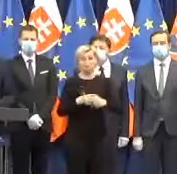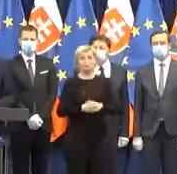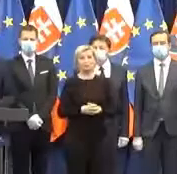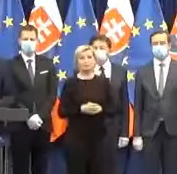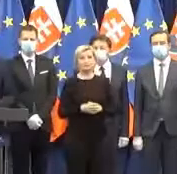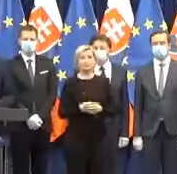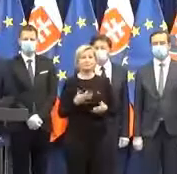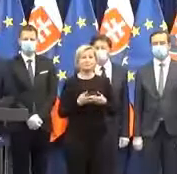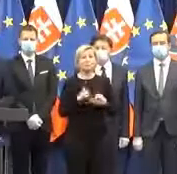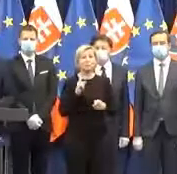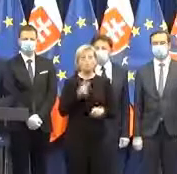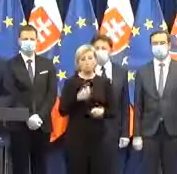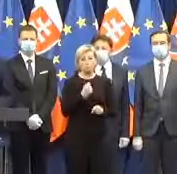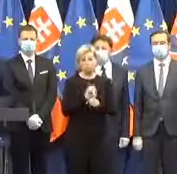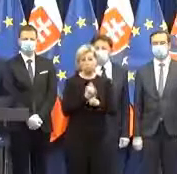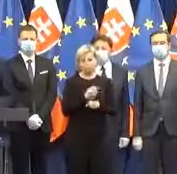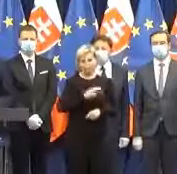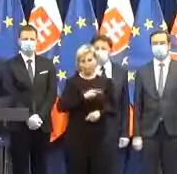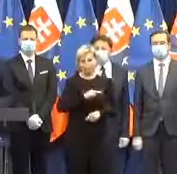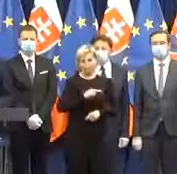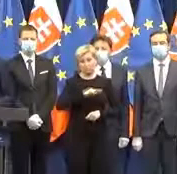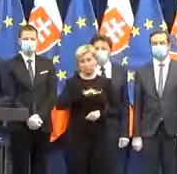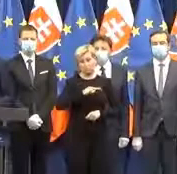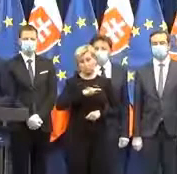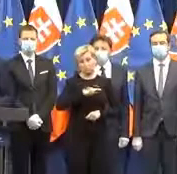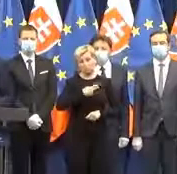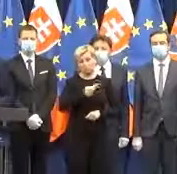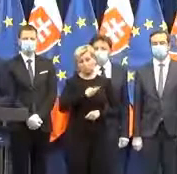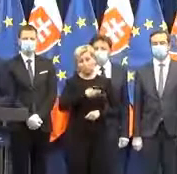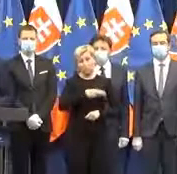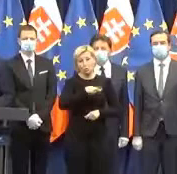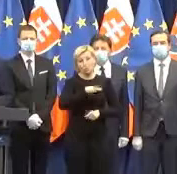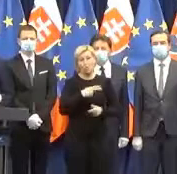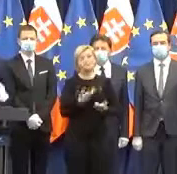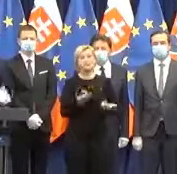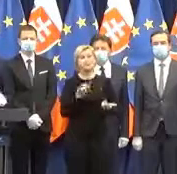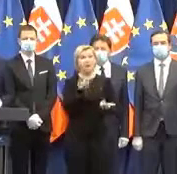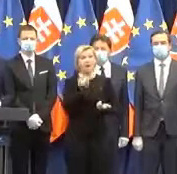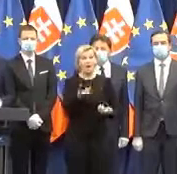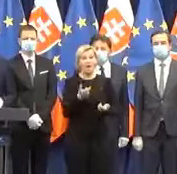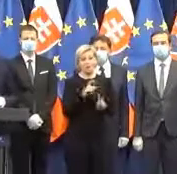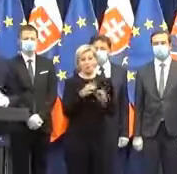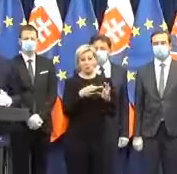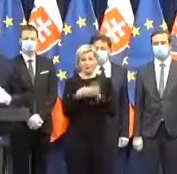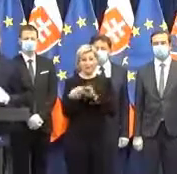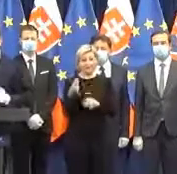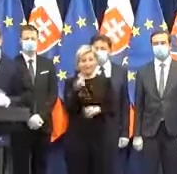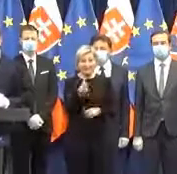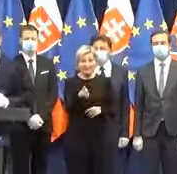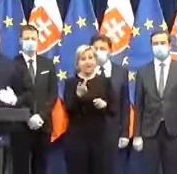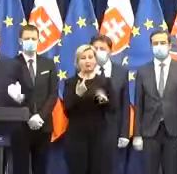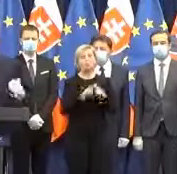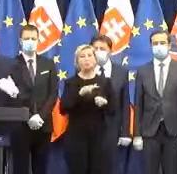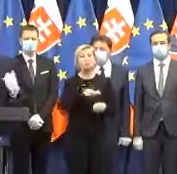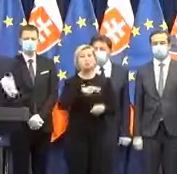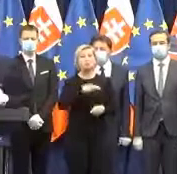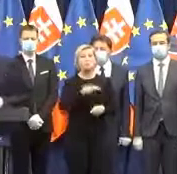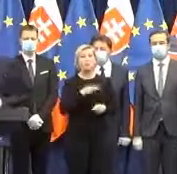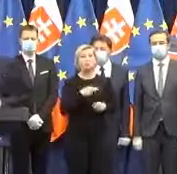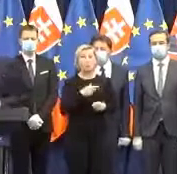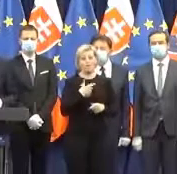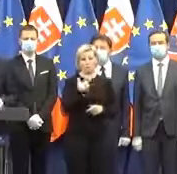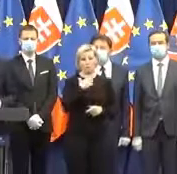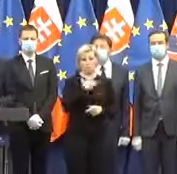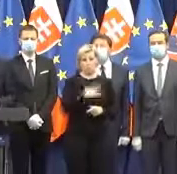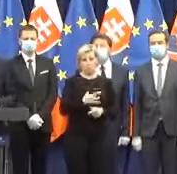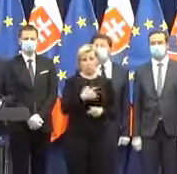sa správať zodpovedne. Musíme sa správať zodpovedne voči spoločným financiám, musíme sa správať zodpovedne jeden voči druhému. To vidíme dnes už,